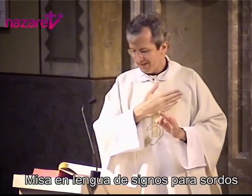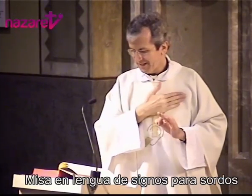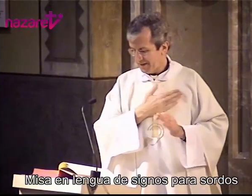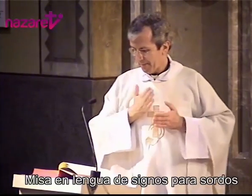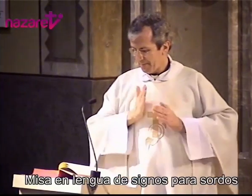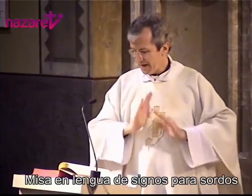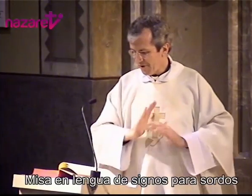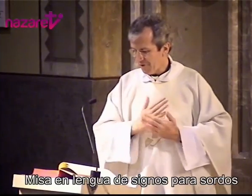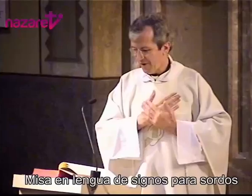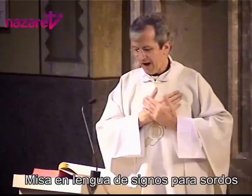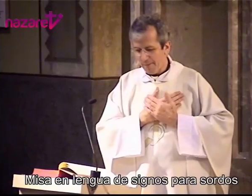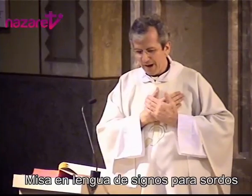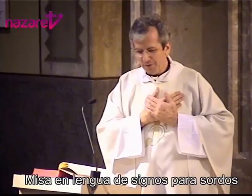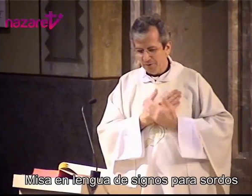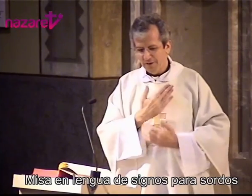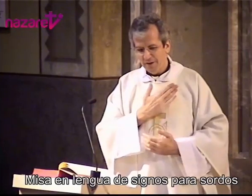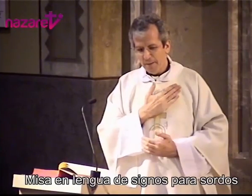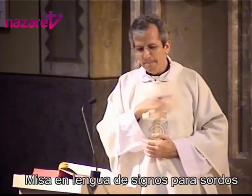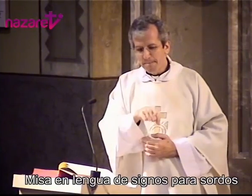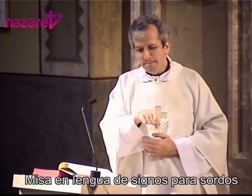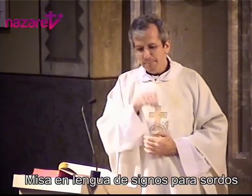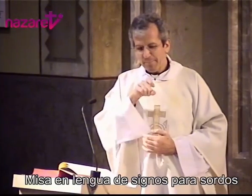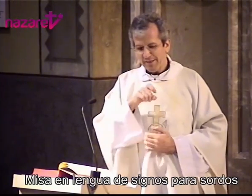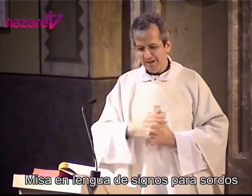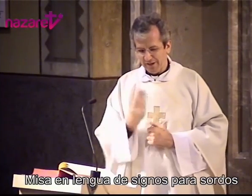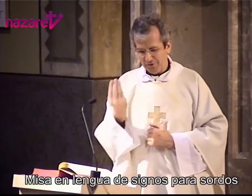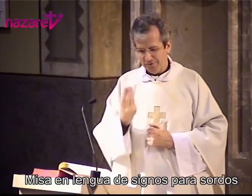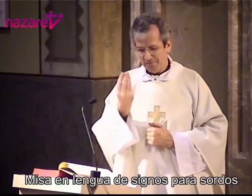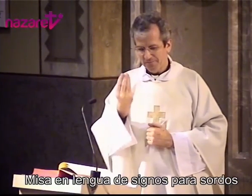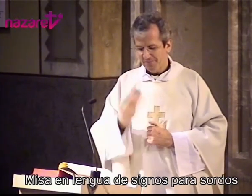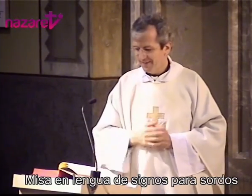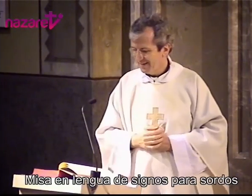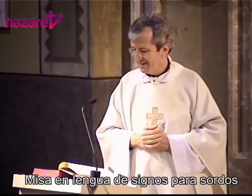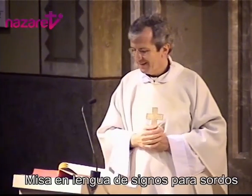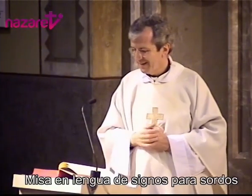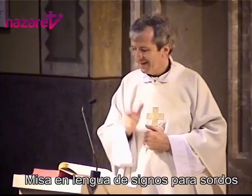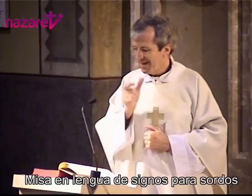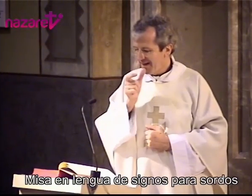eres mi Hijo amado, mi predilecto.